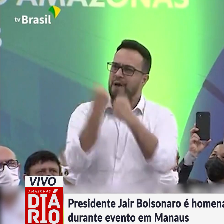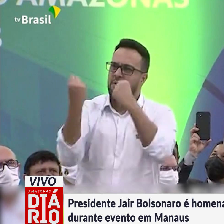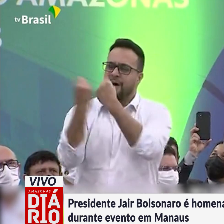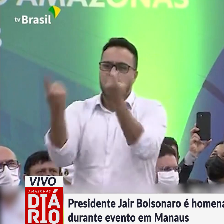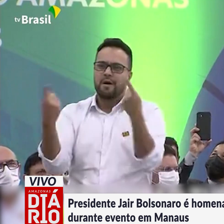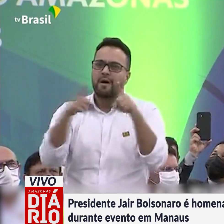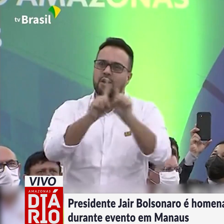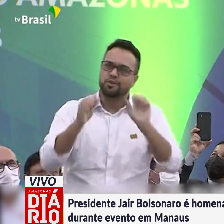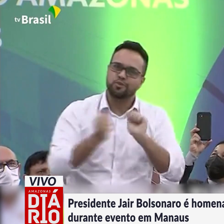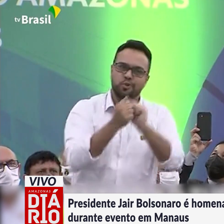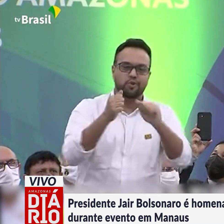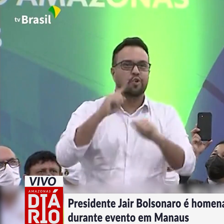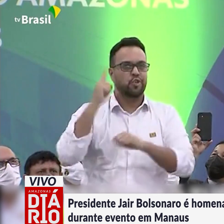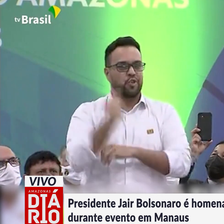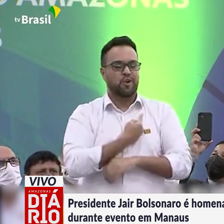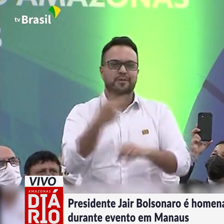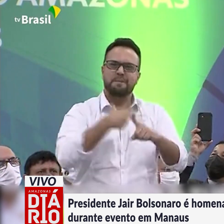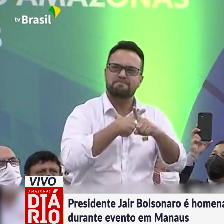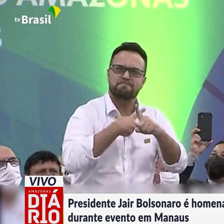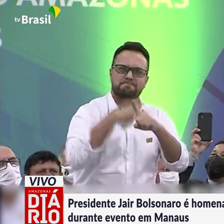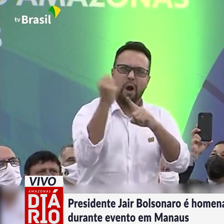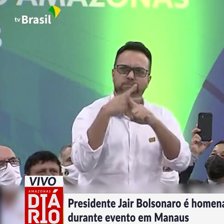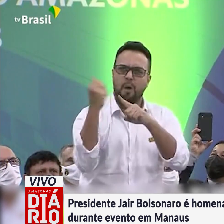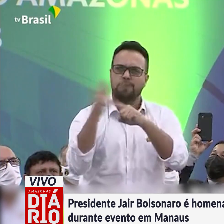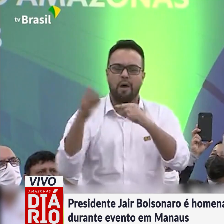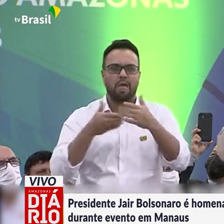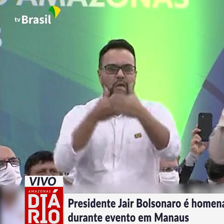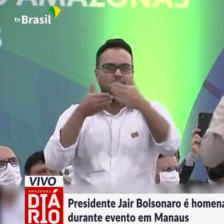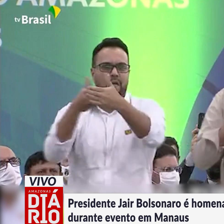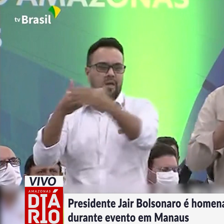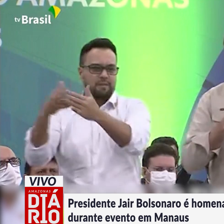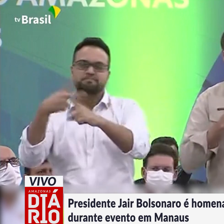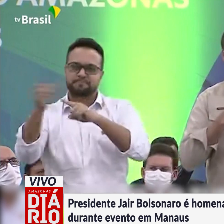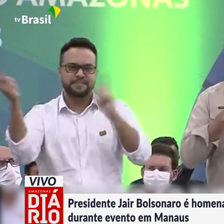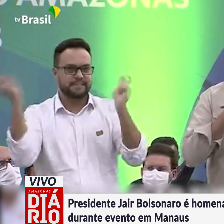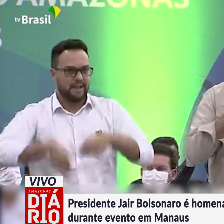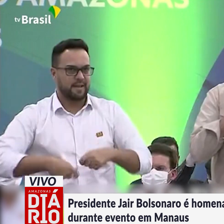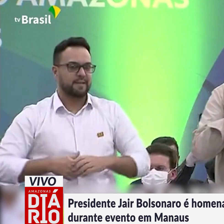nós venceremos todos estes obstáculos.